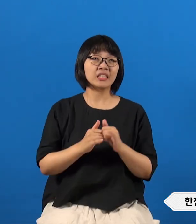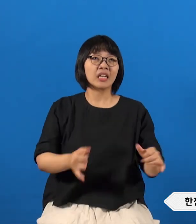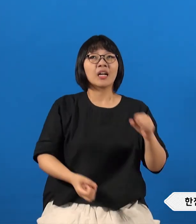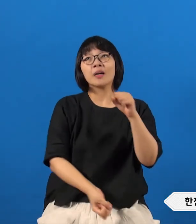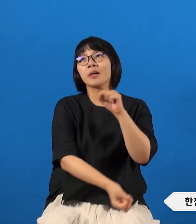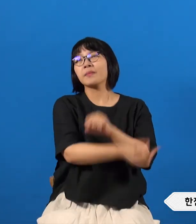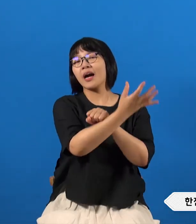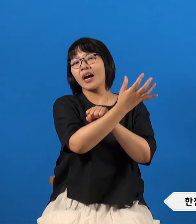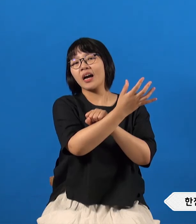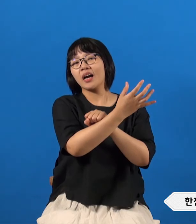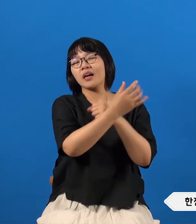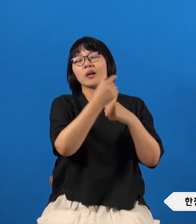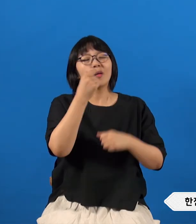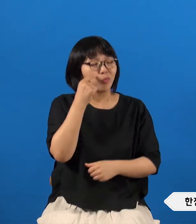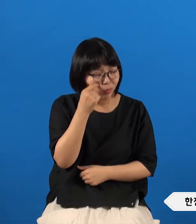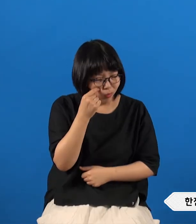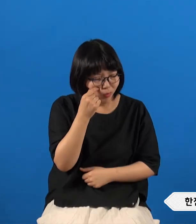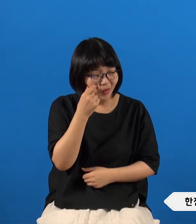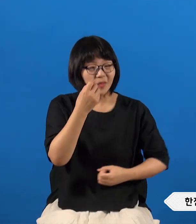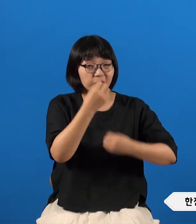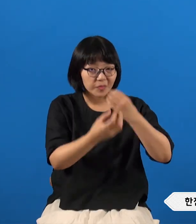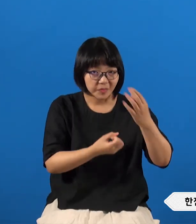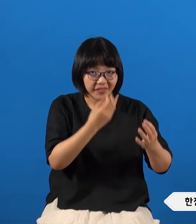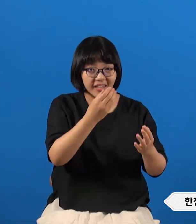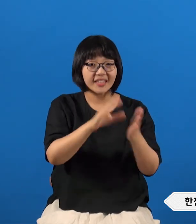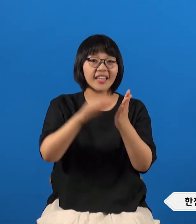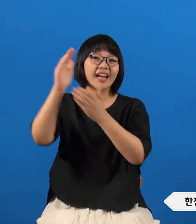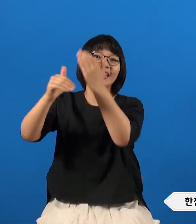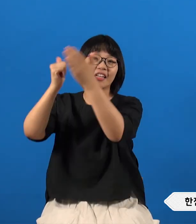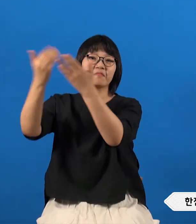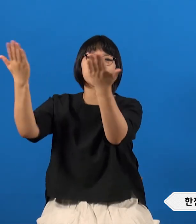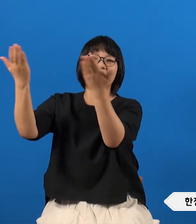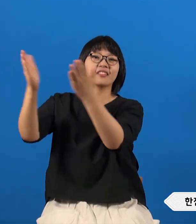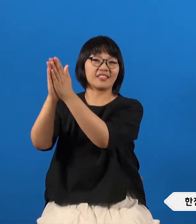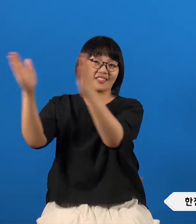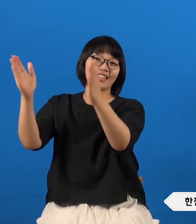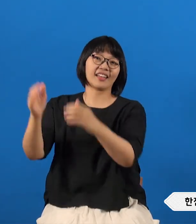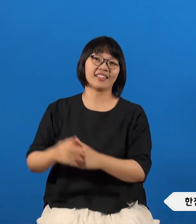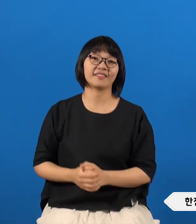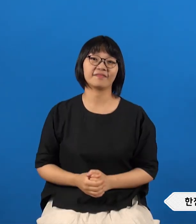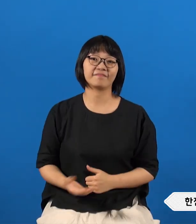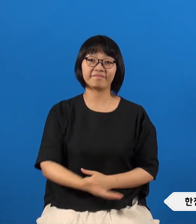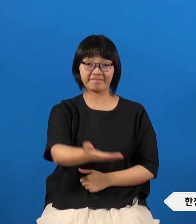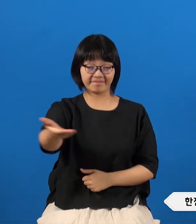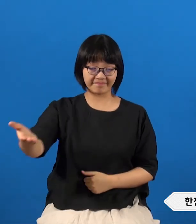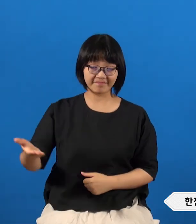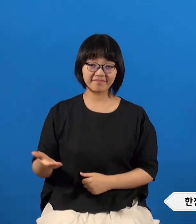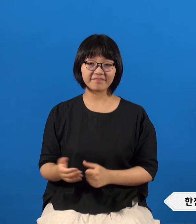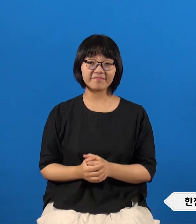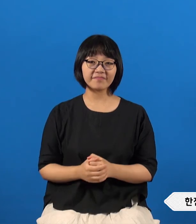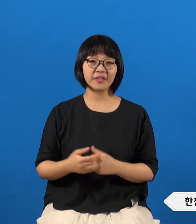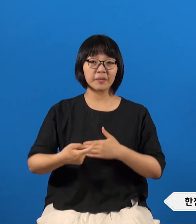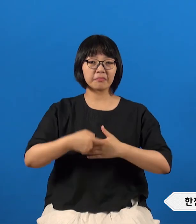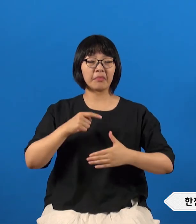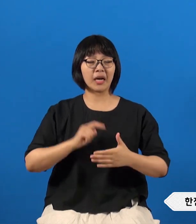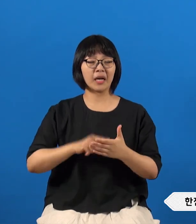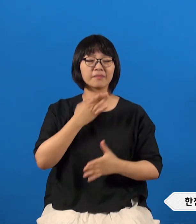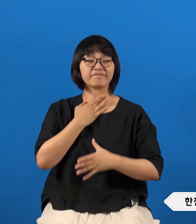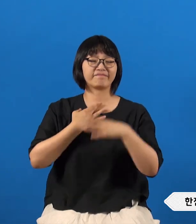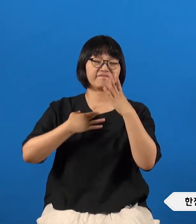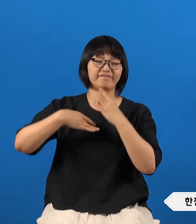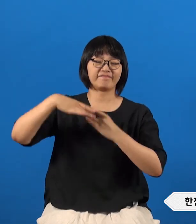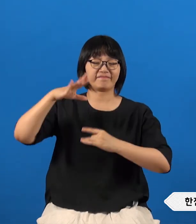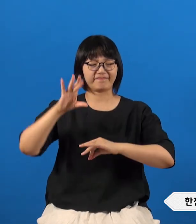바닥까지 낮아질 때에 하나님이 비로소 일하시기를 시작하십니다. 여러분, 심령이